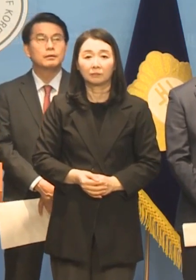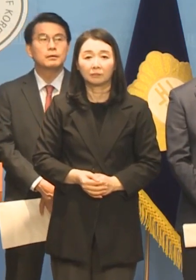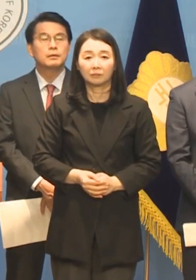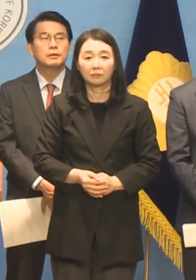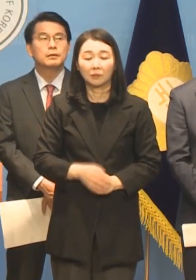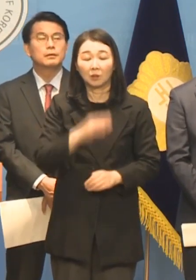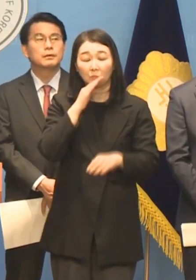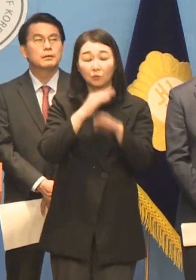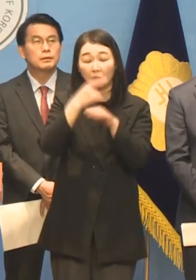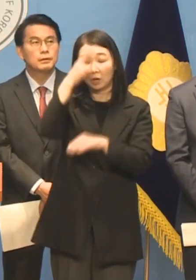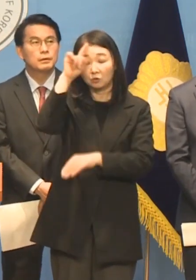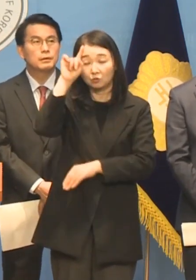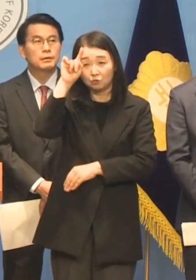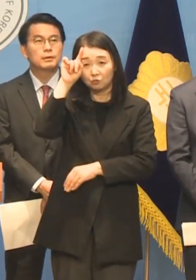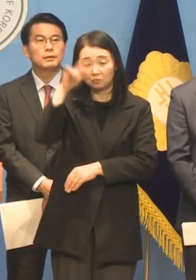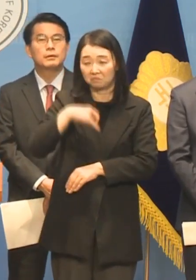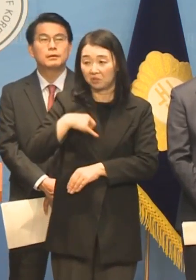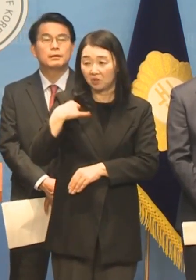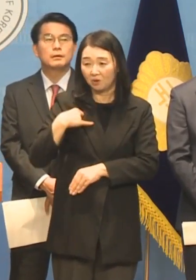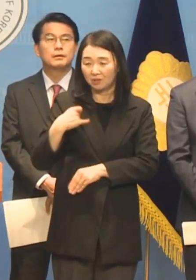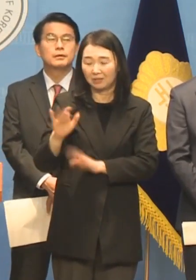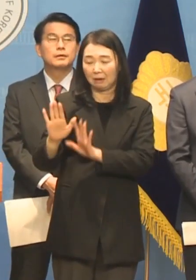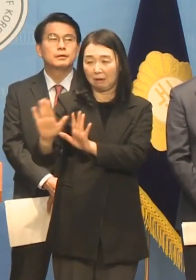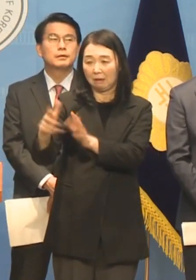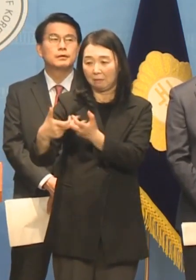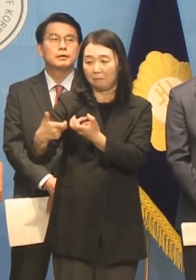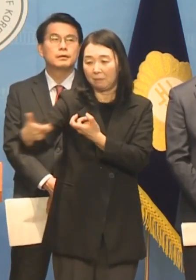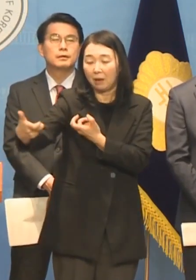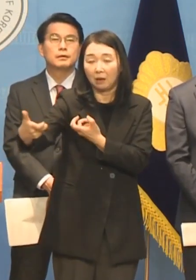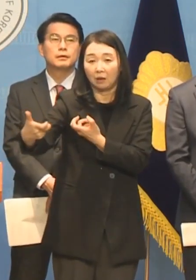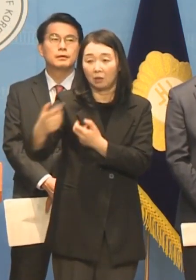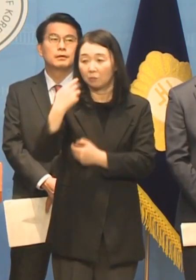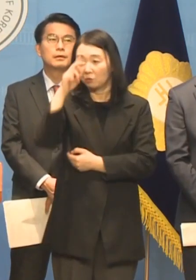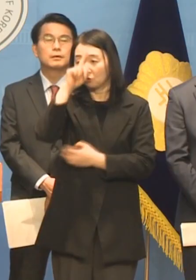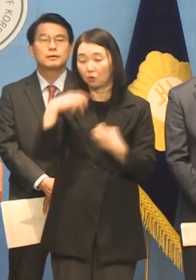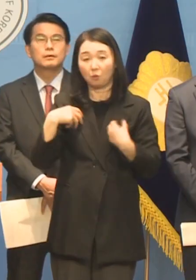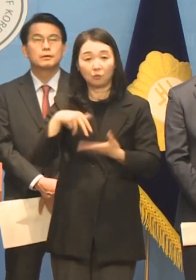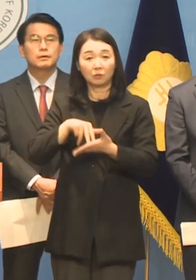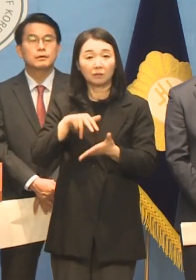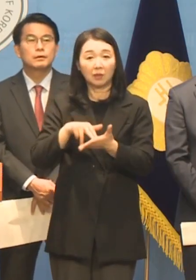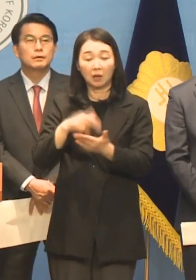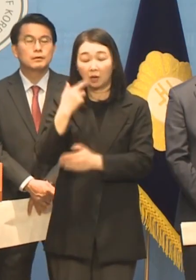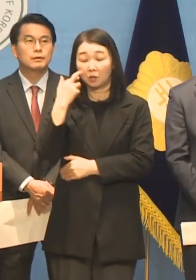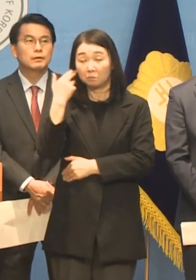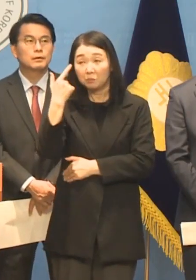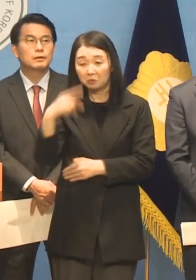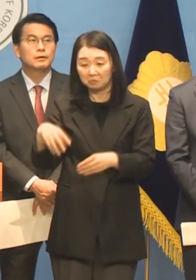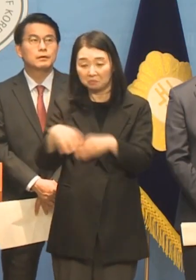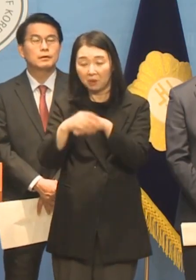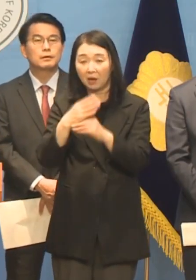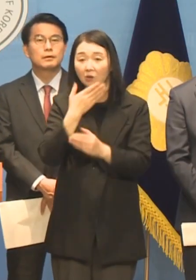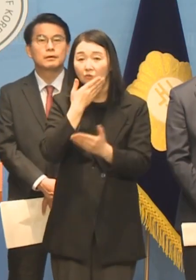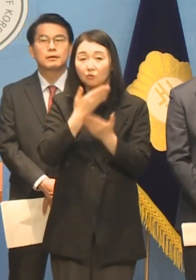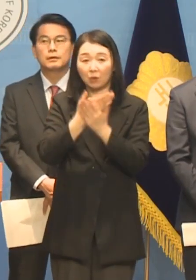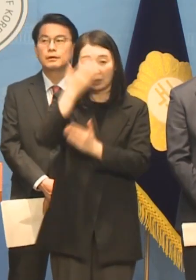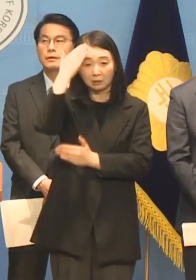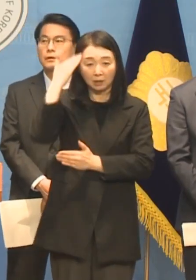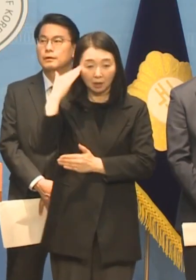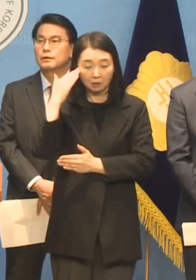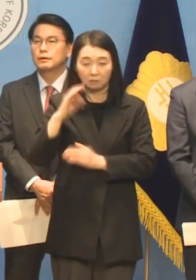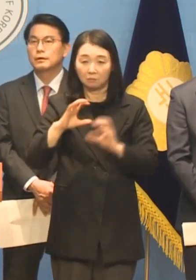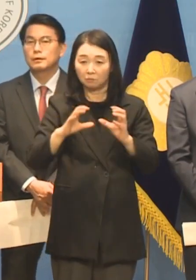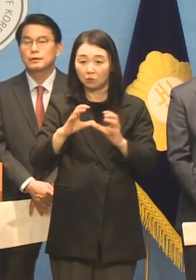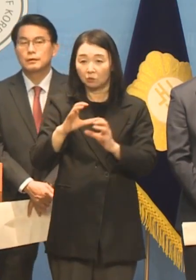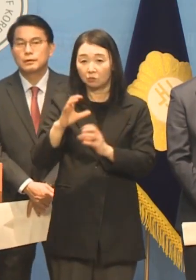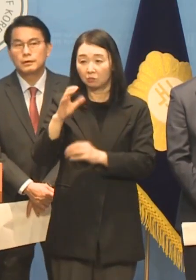북중로를 멀리하는 것은 현재 미국 정부의 입장인데 미국의 혈명인 대한민국의 대통령이